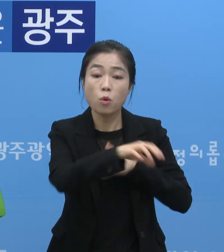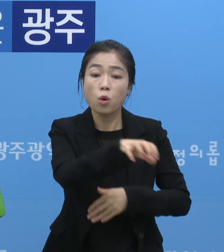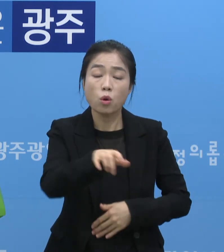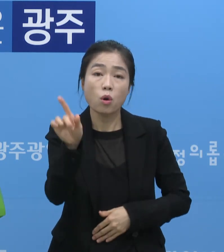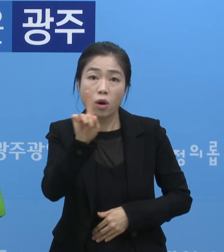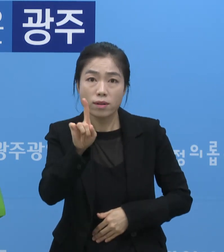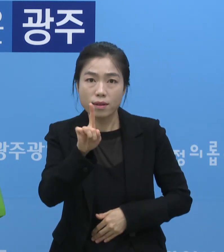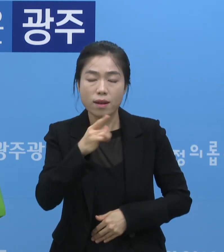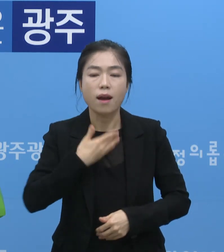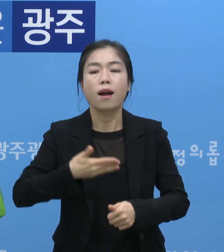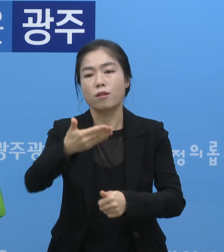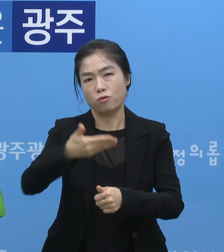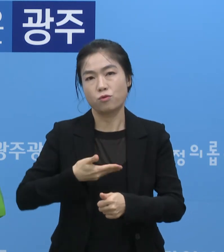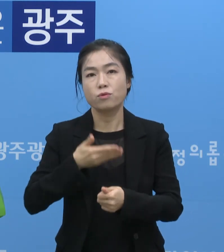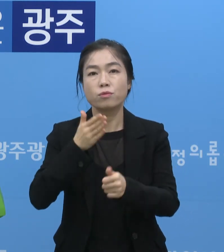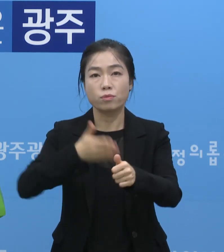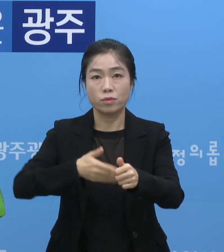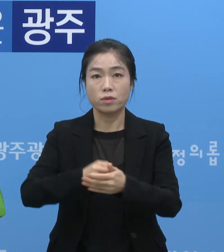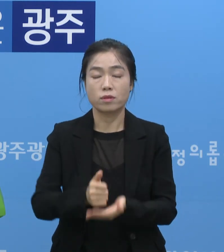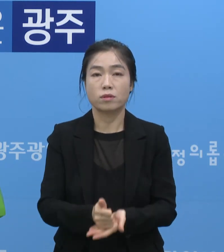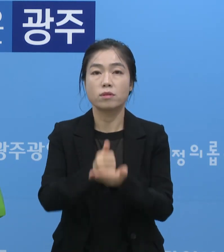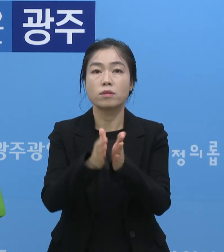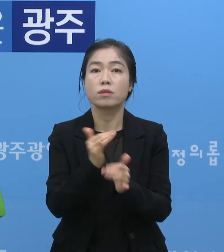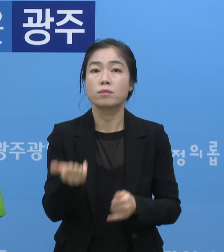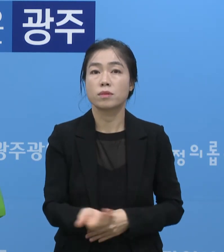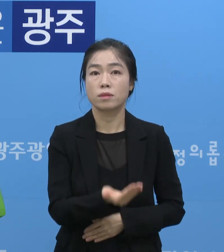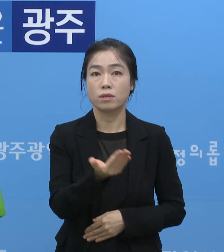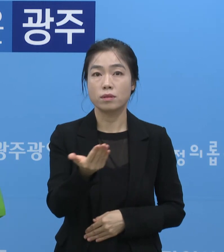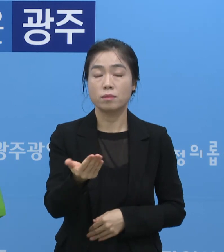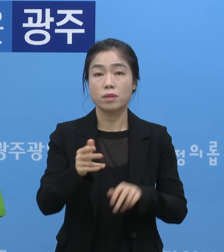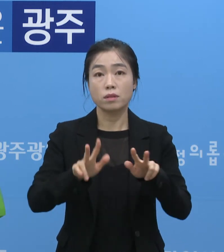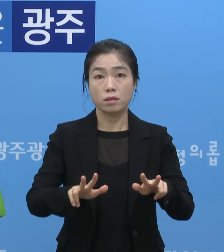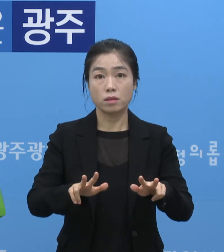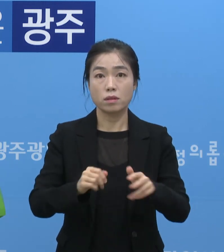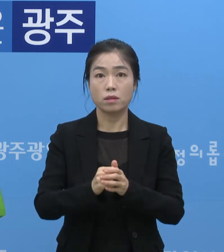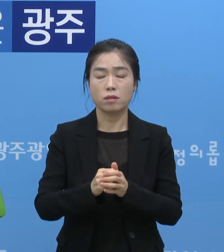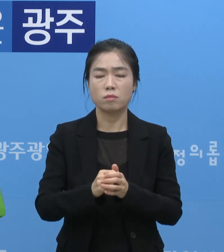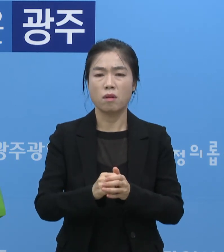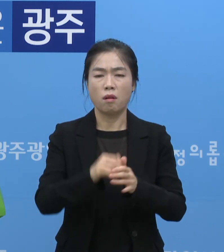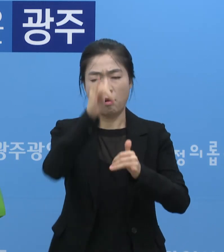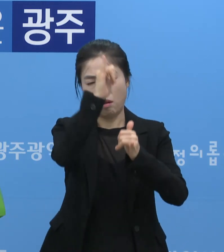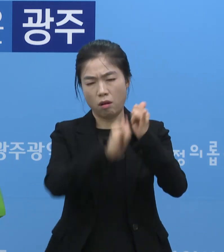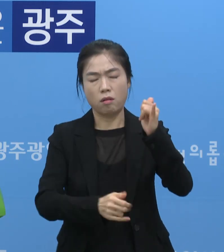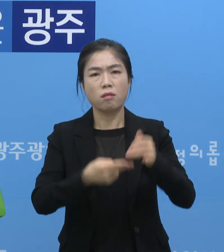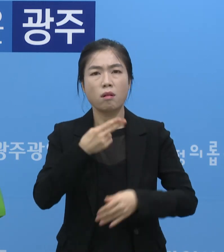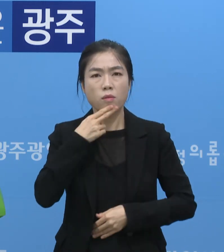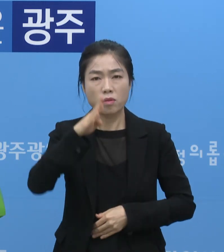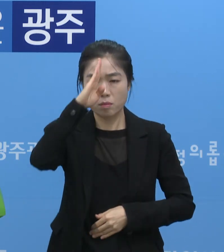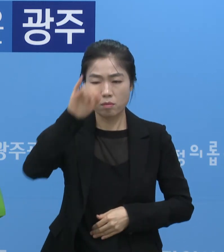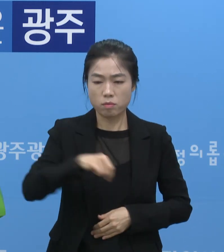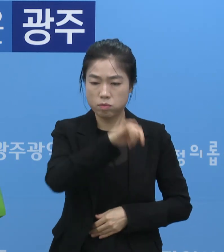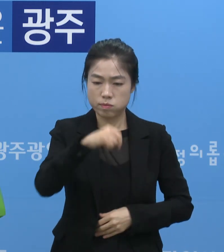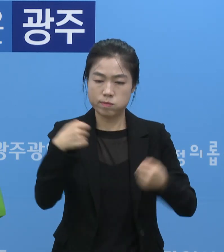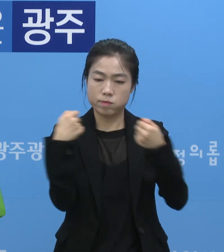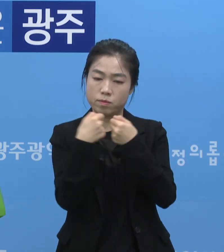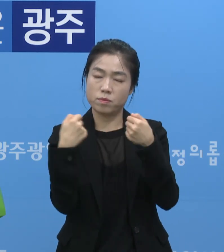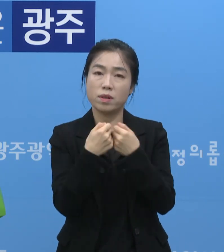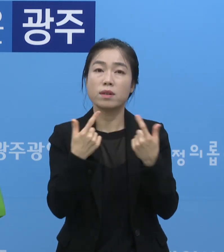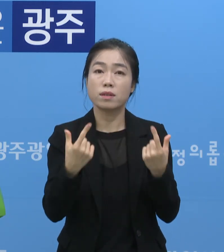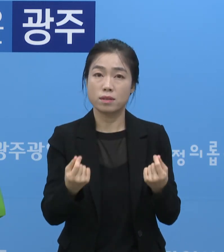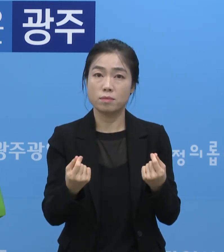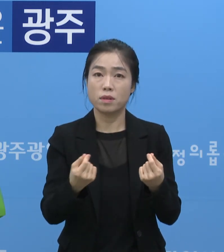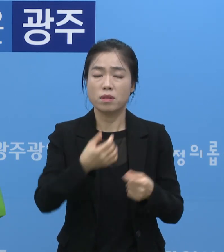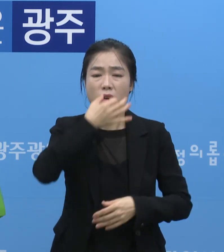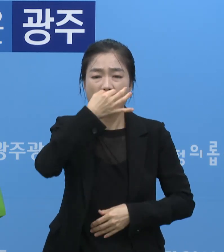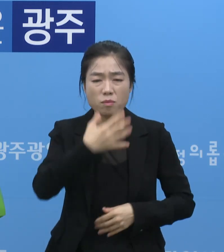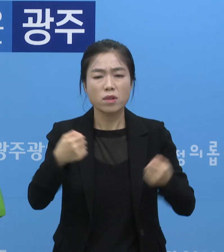밝혀주십시오. 존경하는 시민 여러분, 지금 우리는 전대미문의 바이러스와 싸우고 있습니다.